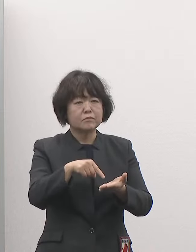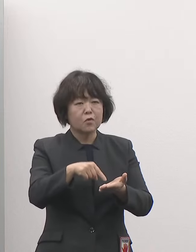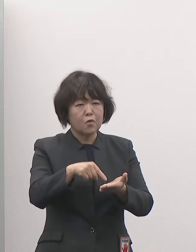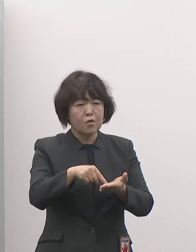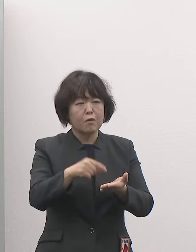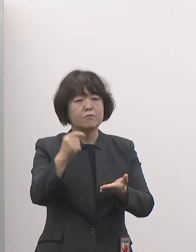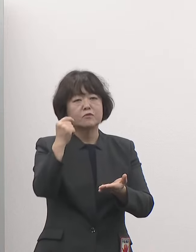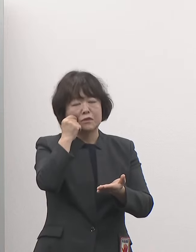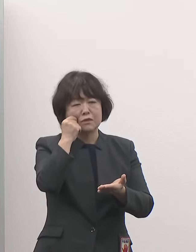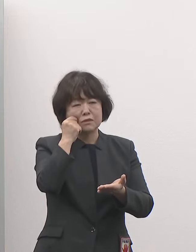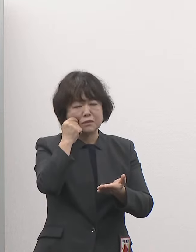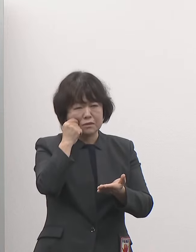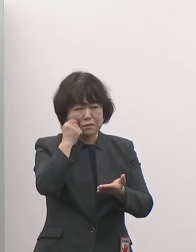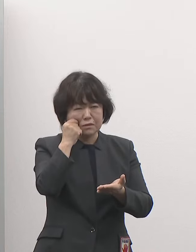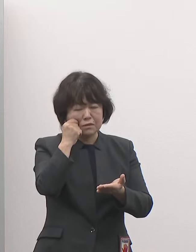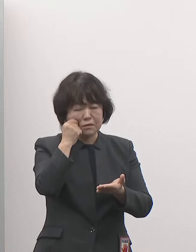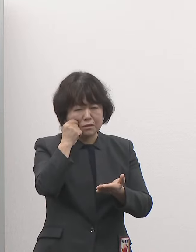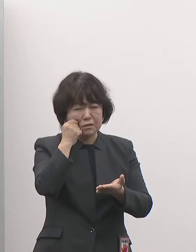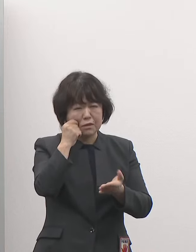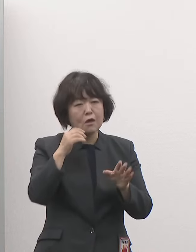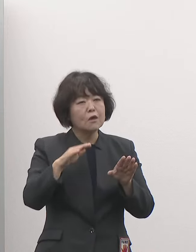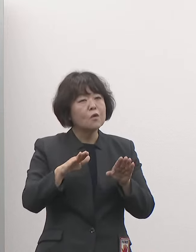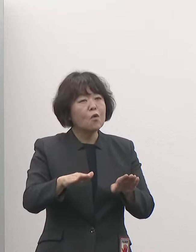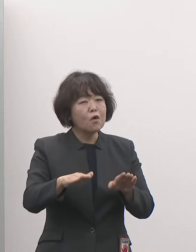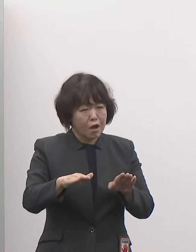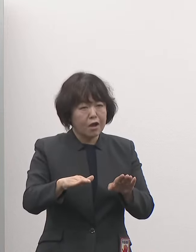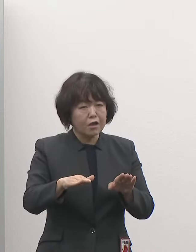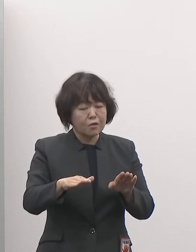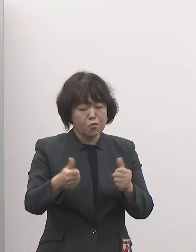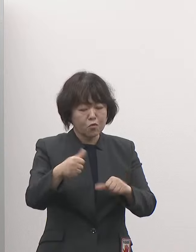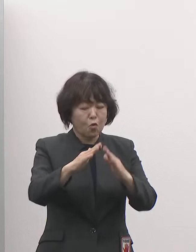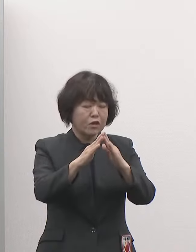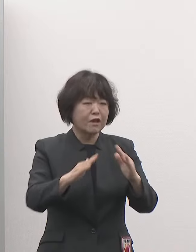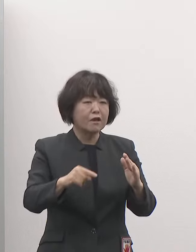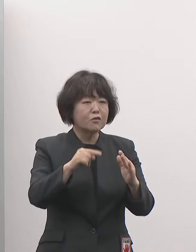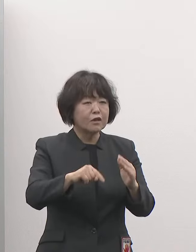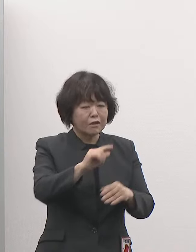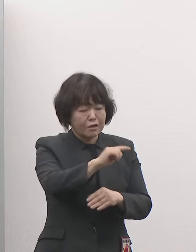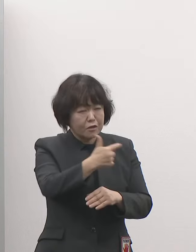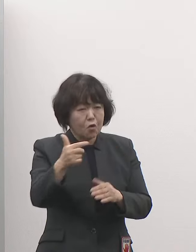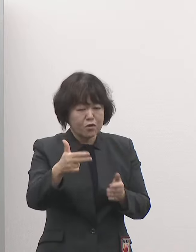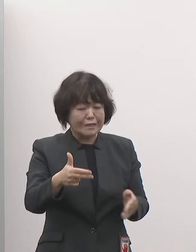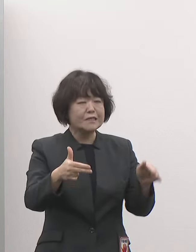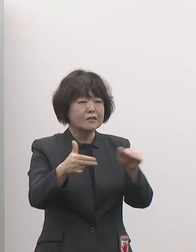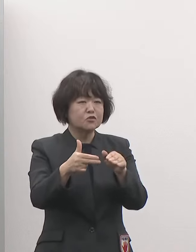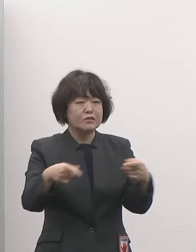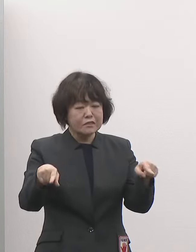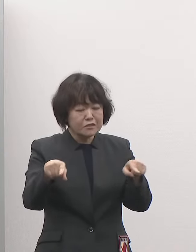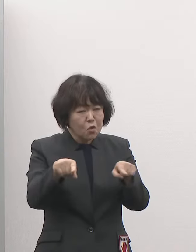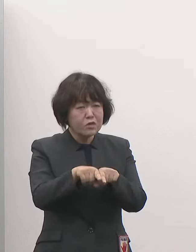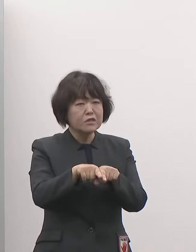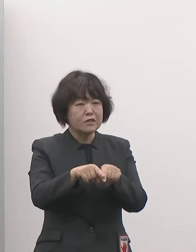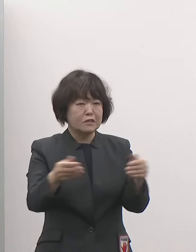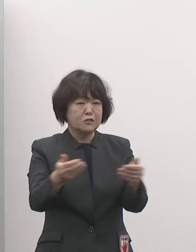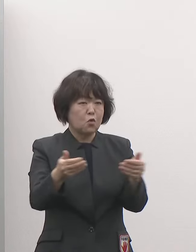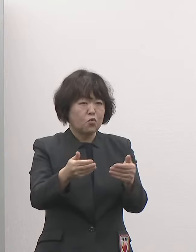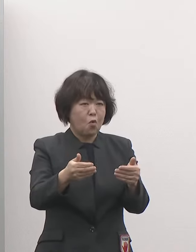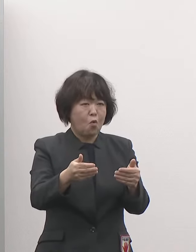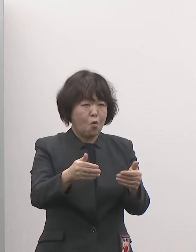を得ることができなかった。ここで、この大口協議会の中で、いろんな方がいろんな施設で共同してですね、その生